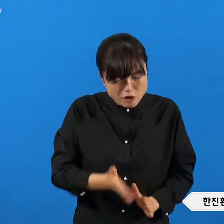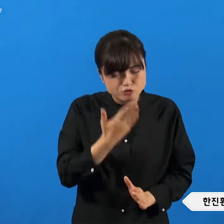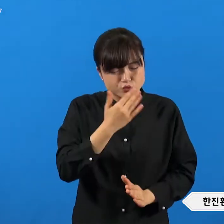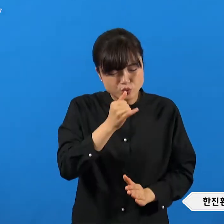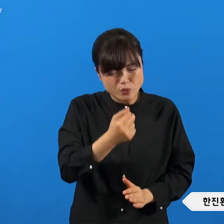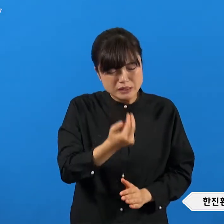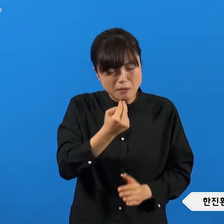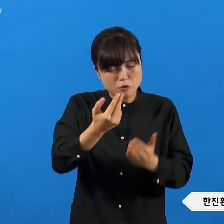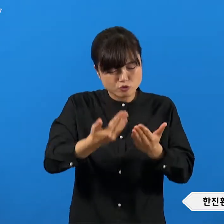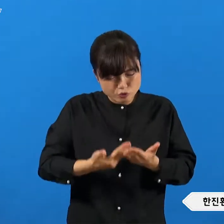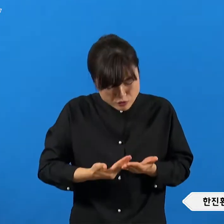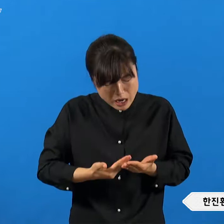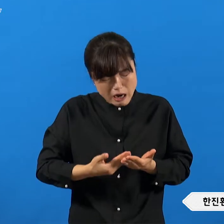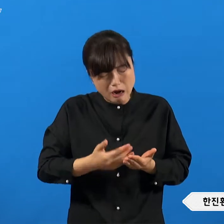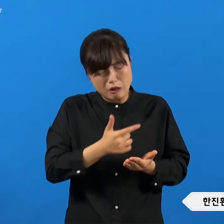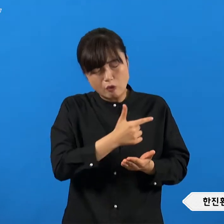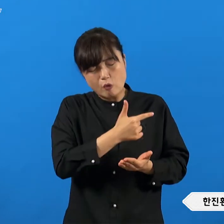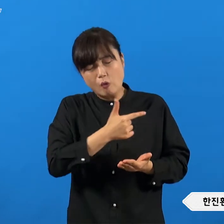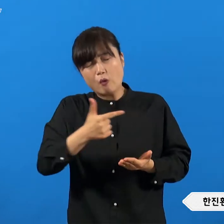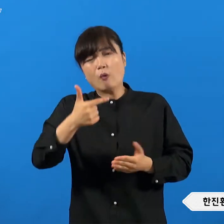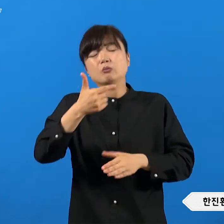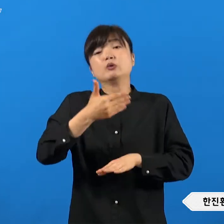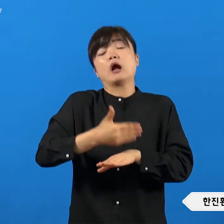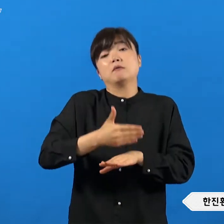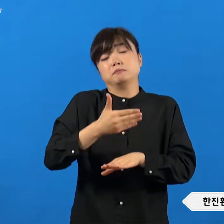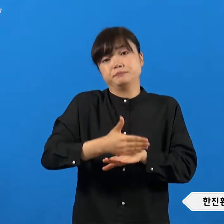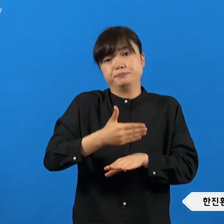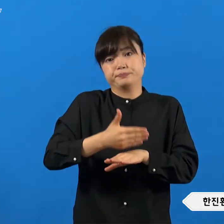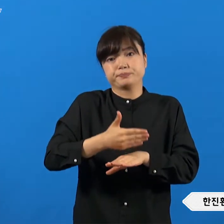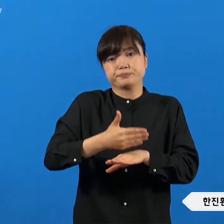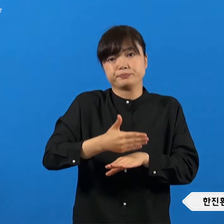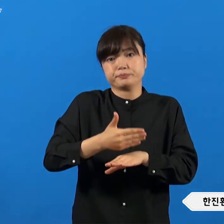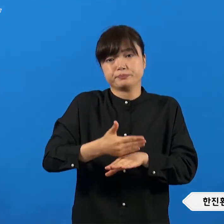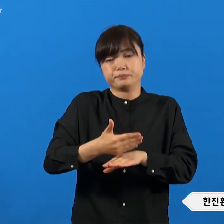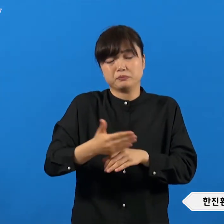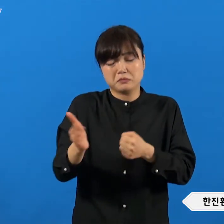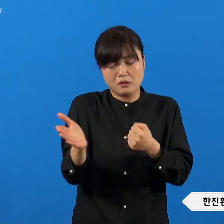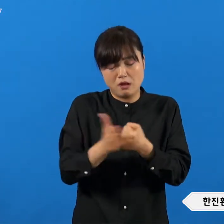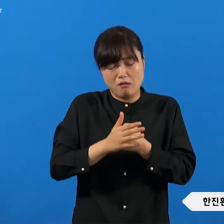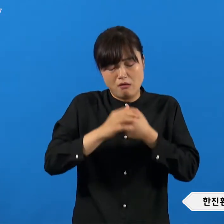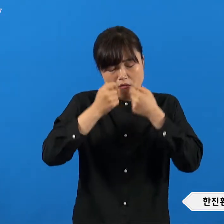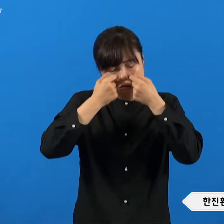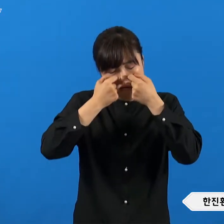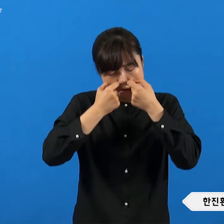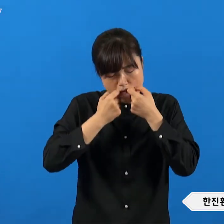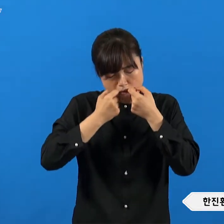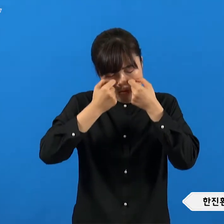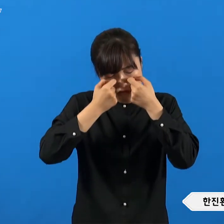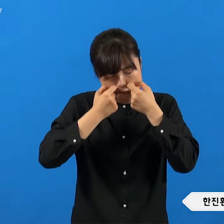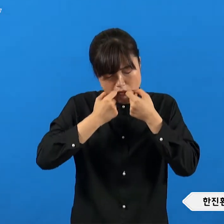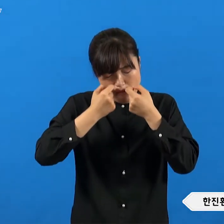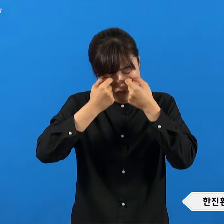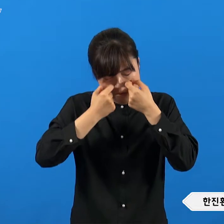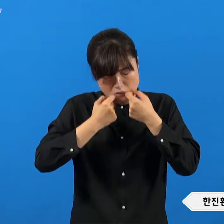주셨구나. 그게 너무 감격스러워서 그래서 뜨겁게 흐느껴